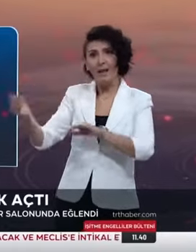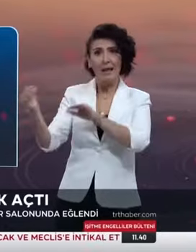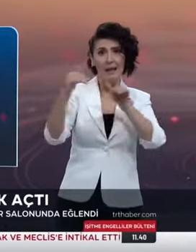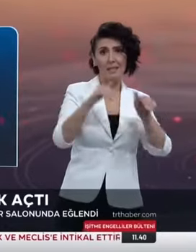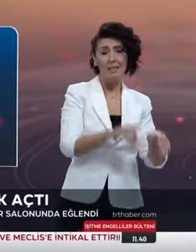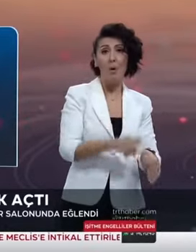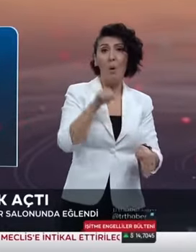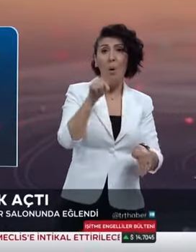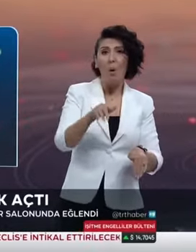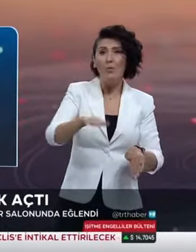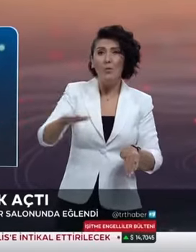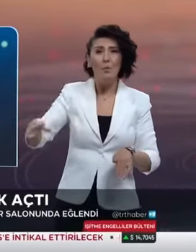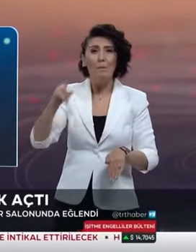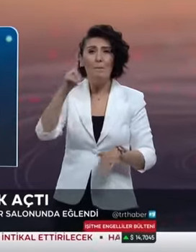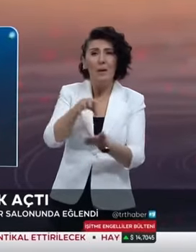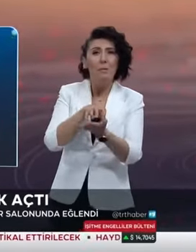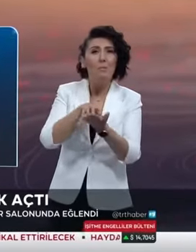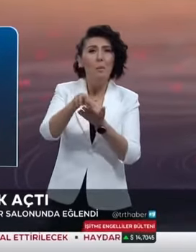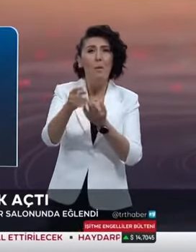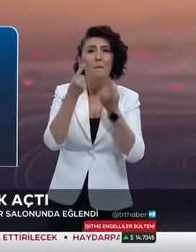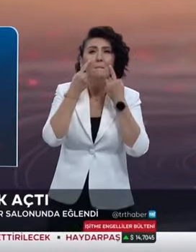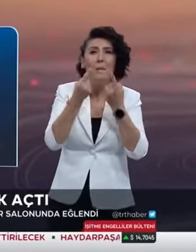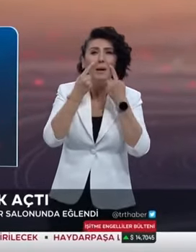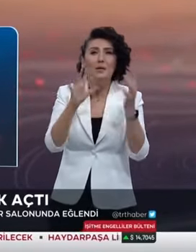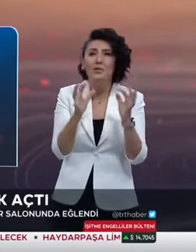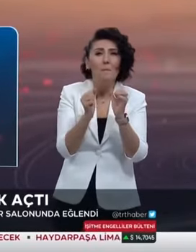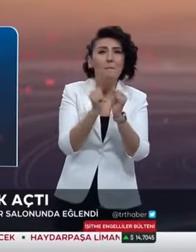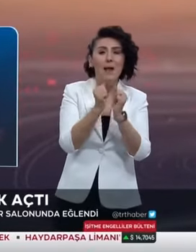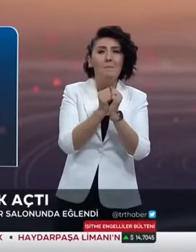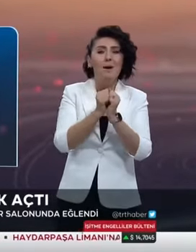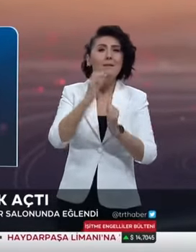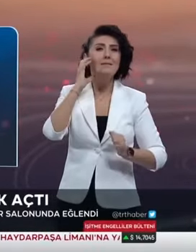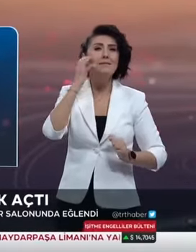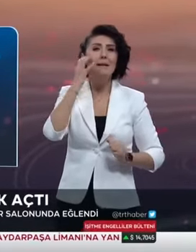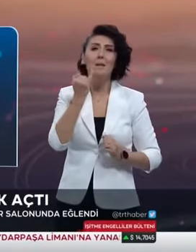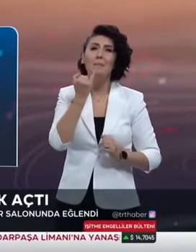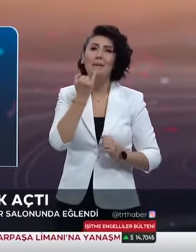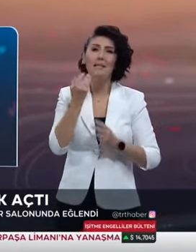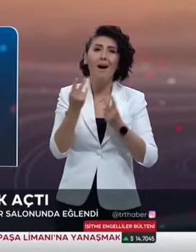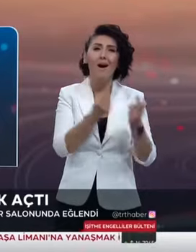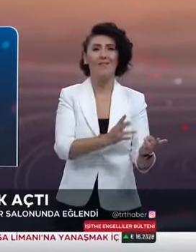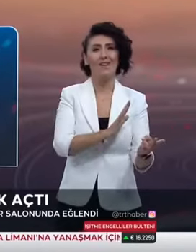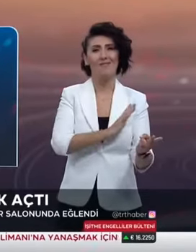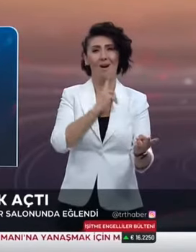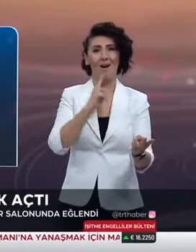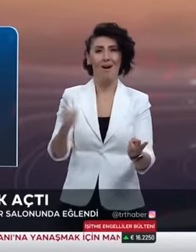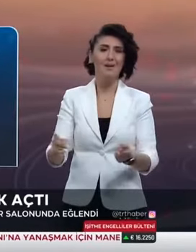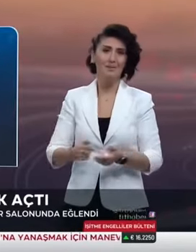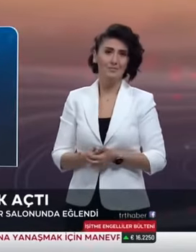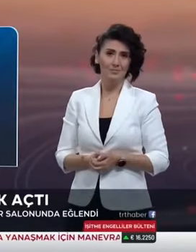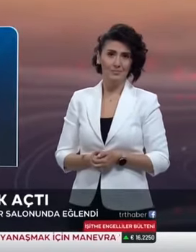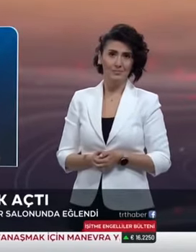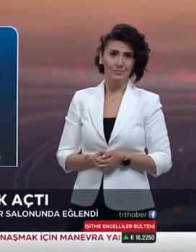getirildi. O çocuklardan bir bölümü de bakıcılarıyla birlikte Sakarya'da misafir ediliyor.